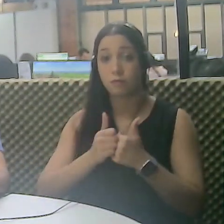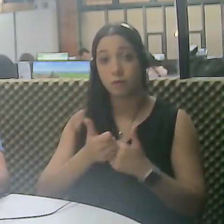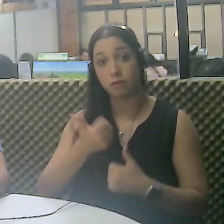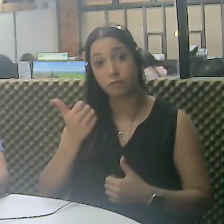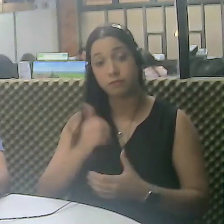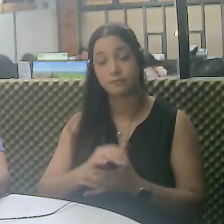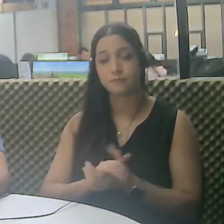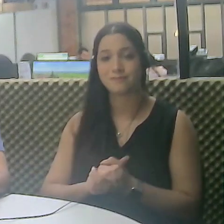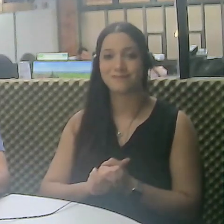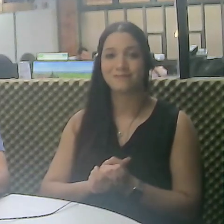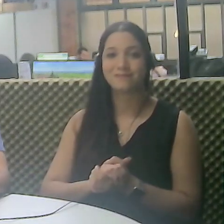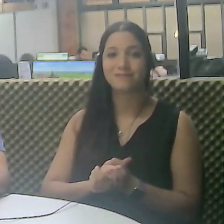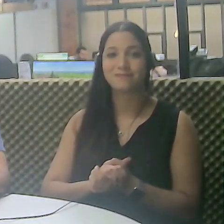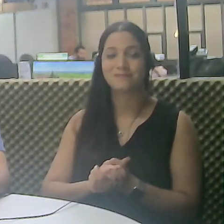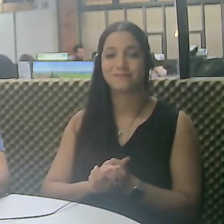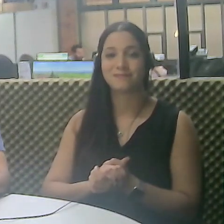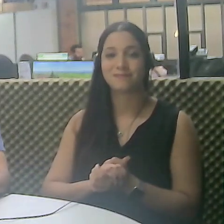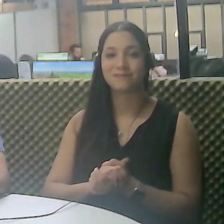proximidades.